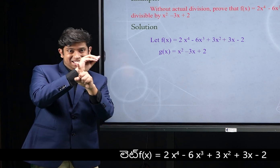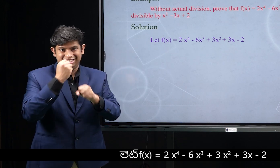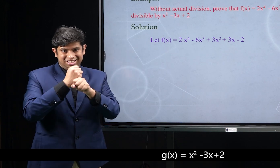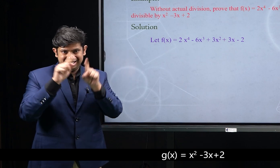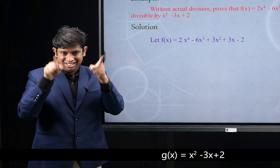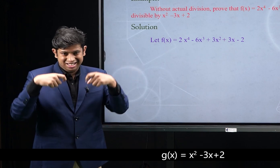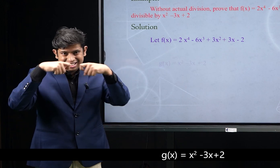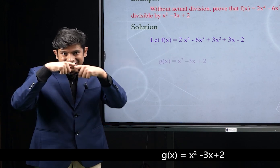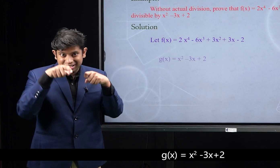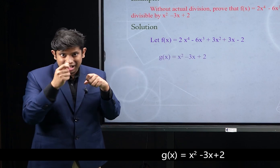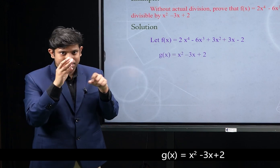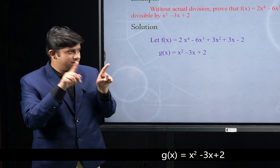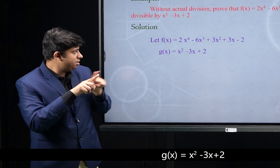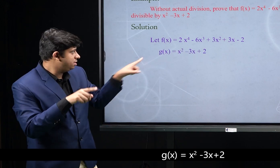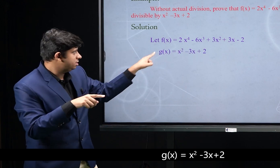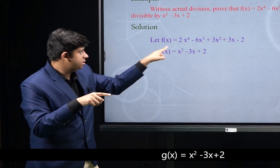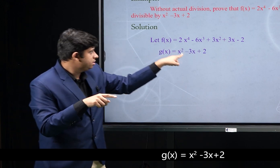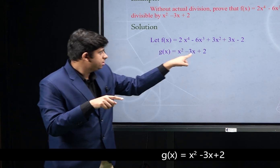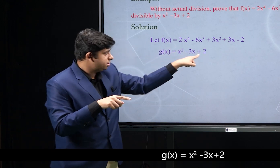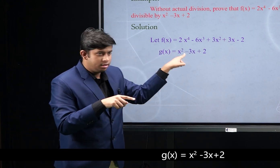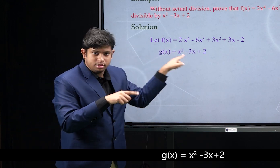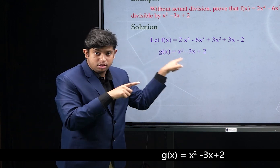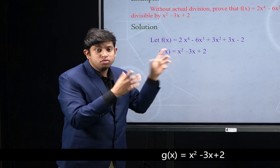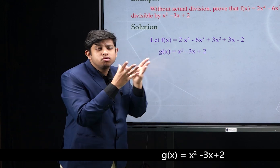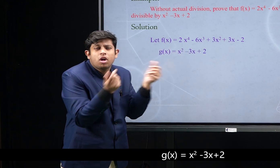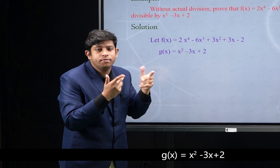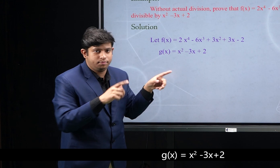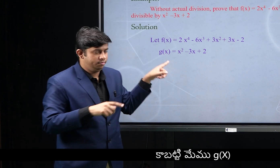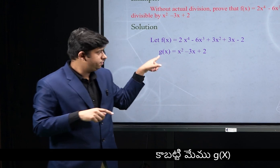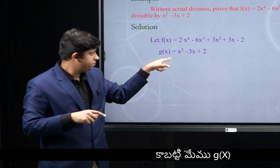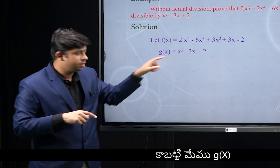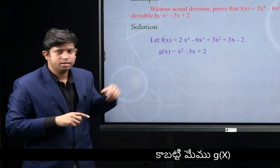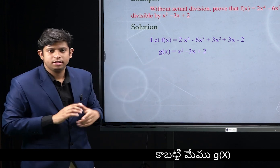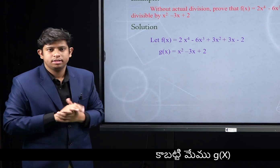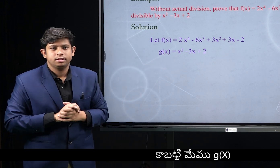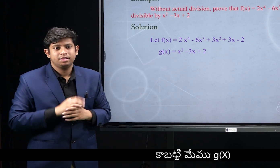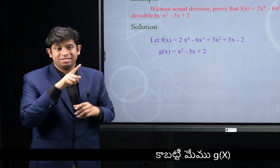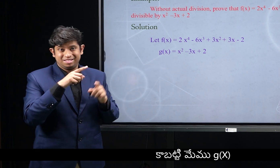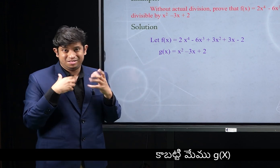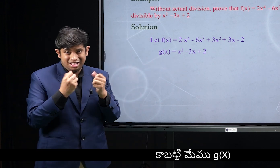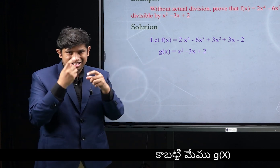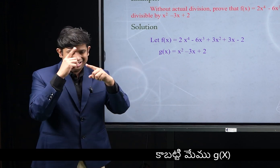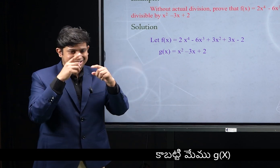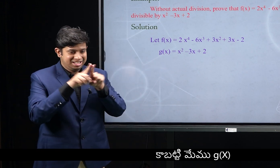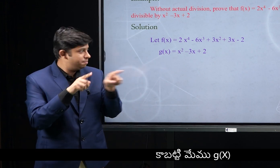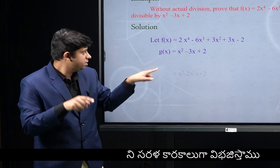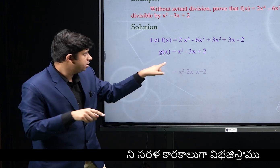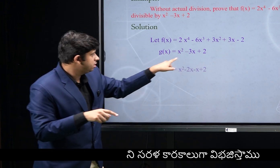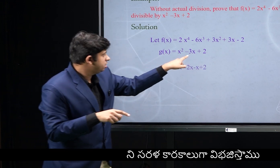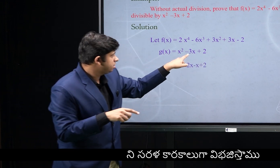2 g ఇంటూ x ఈజ్ ఈక్వల్ టు x స్క్వేర్ మైనస్ 3x ప్లస్ 2. కాబట్టి మనం gxని సరళ